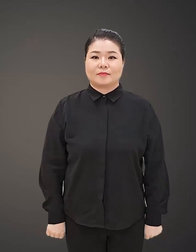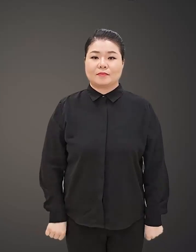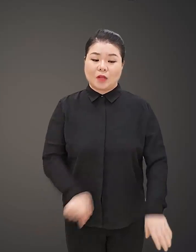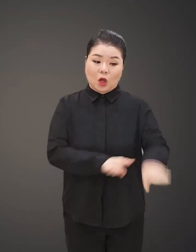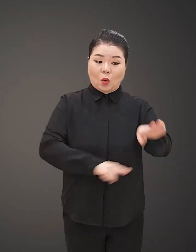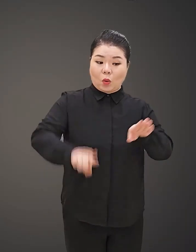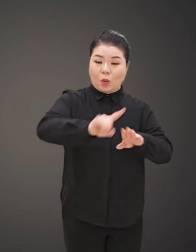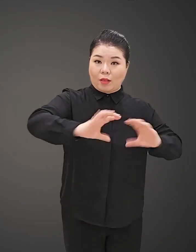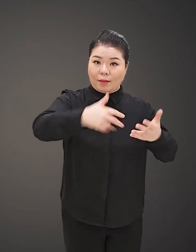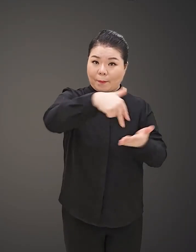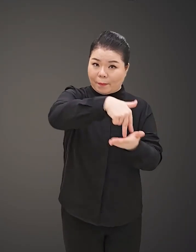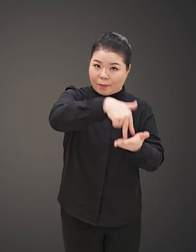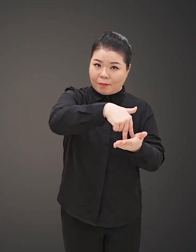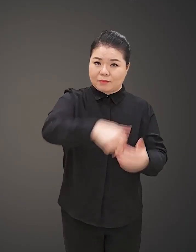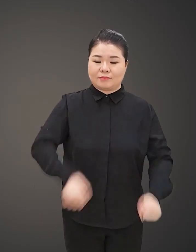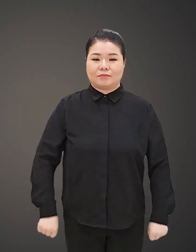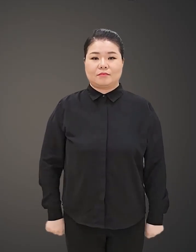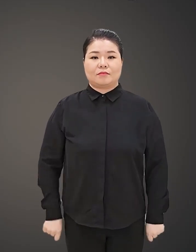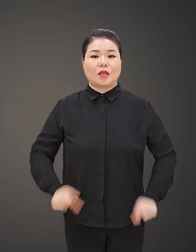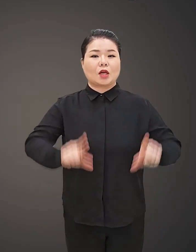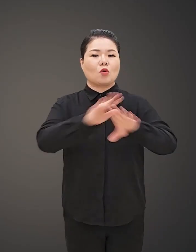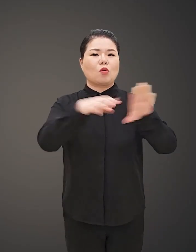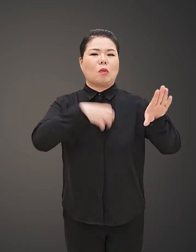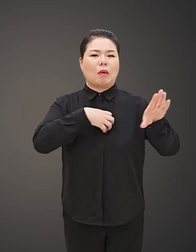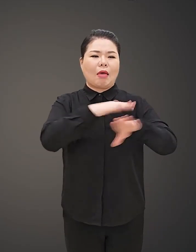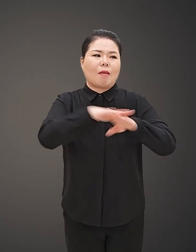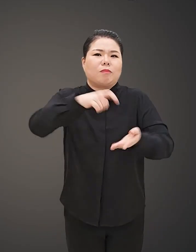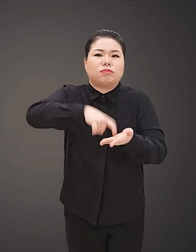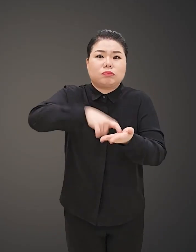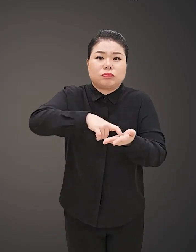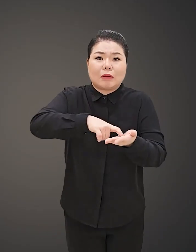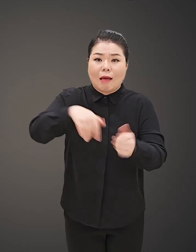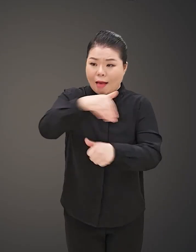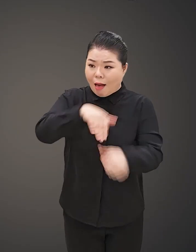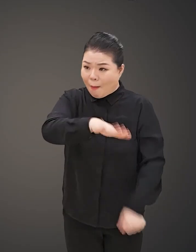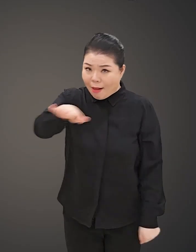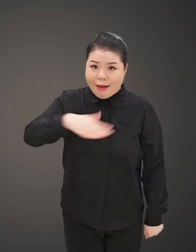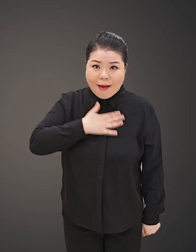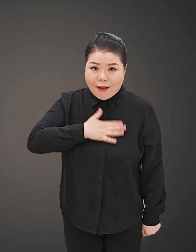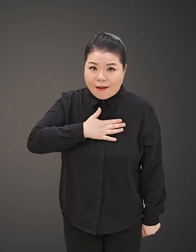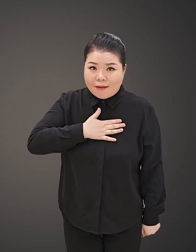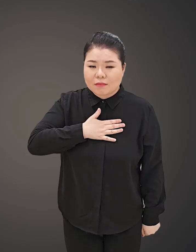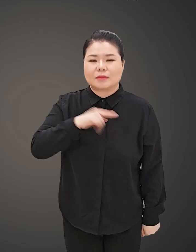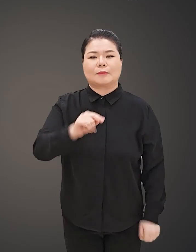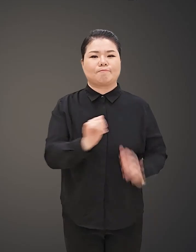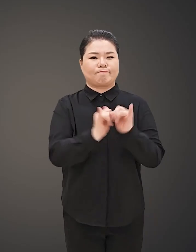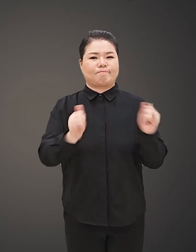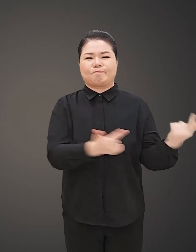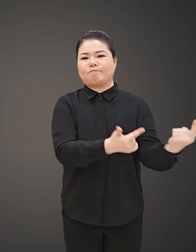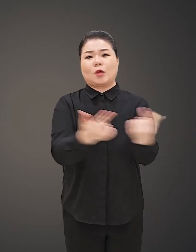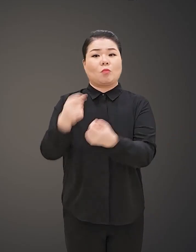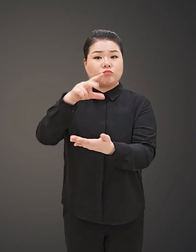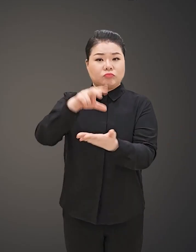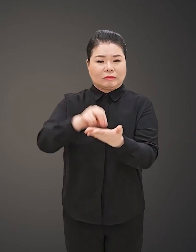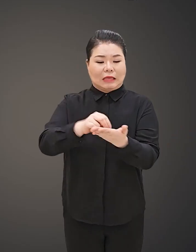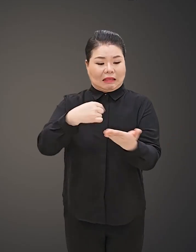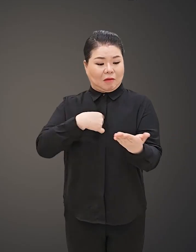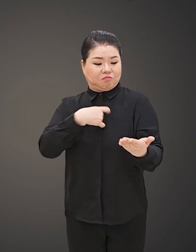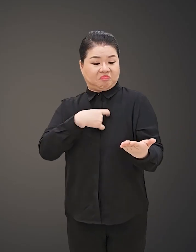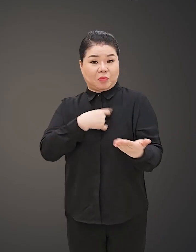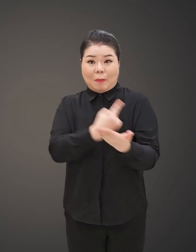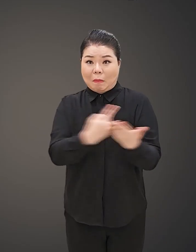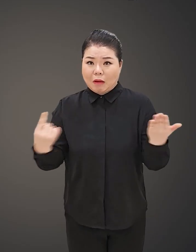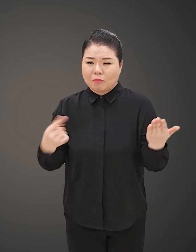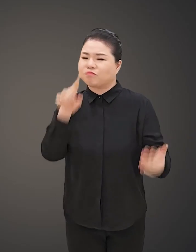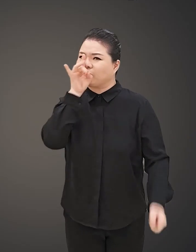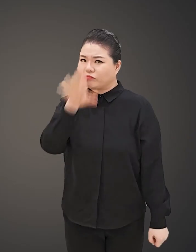선진국은 기후 위기가 다급한 사항인 건 알지? 이건 인류 전체의 문제라서 누구 하나 빠질 게